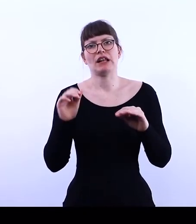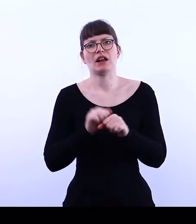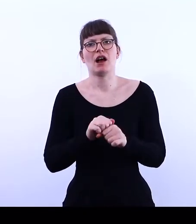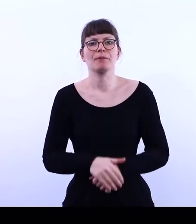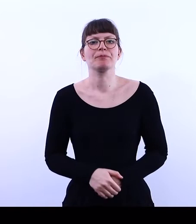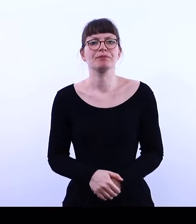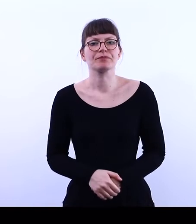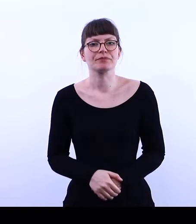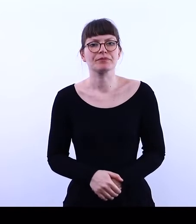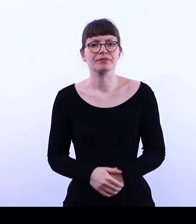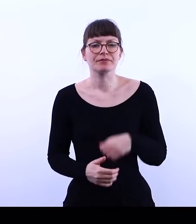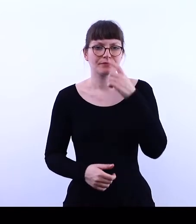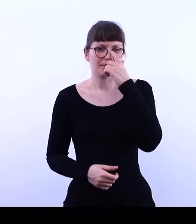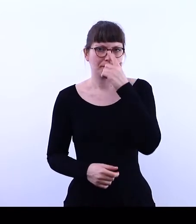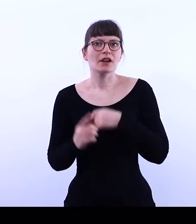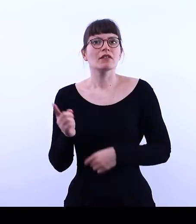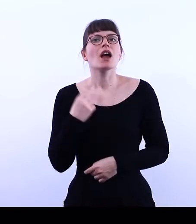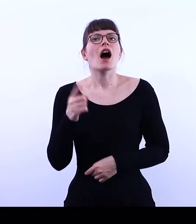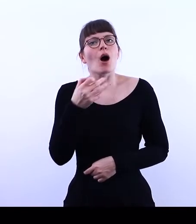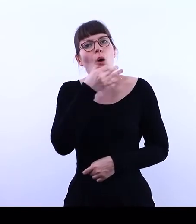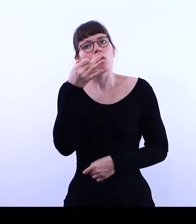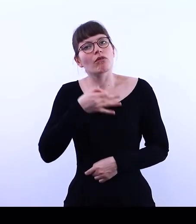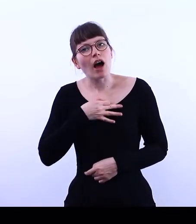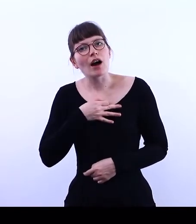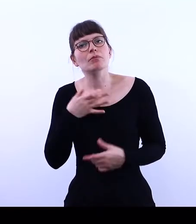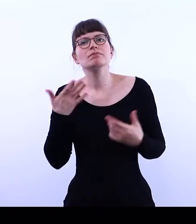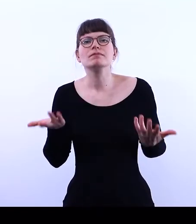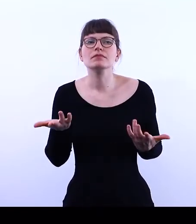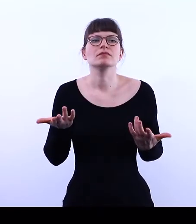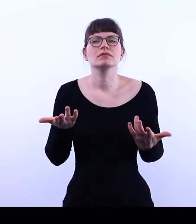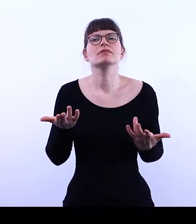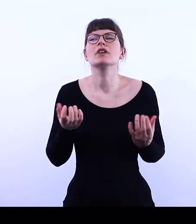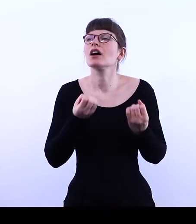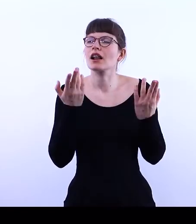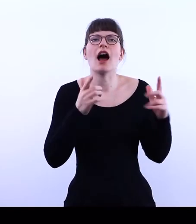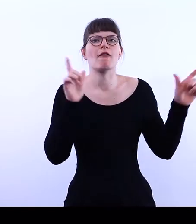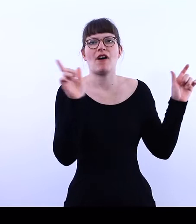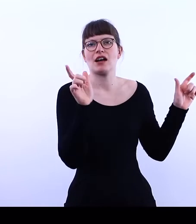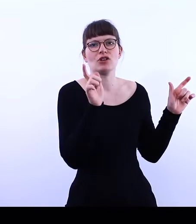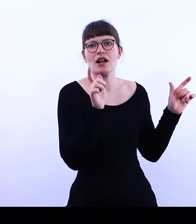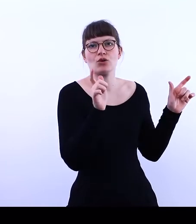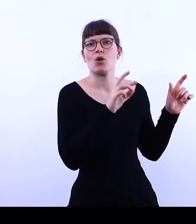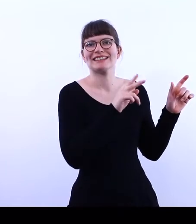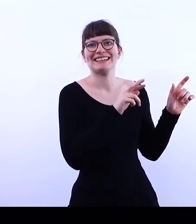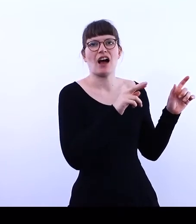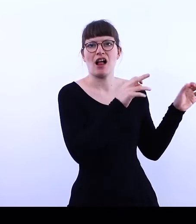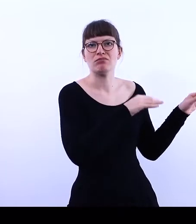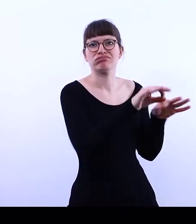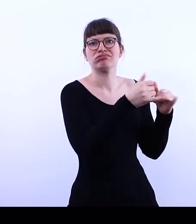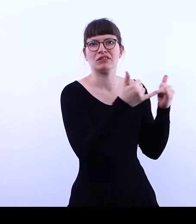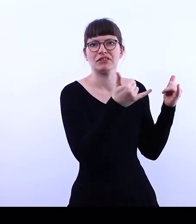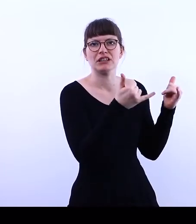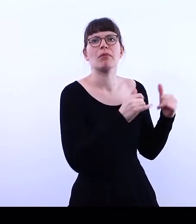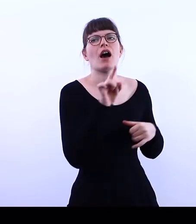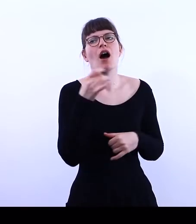Eine Frage, die wir uns auch noch gestellt haben, neben der Frage, wie man eben so Veranstaltungen digital durchführen kann,